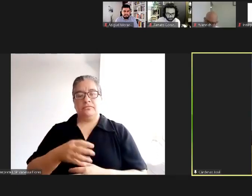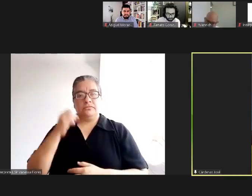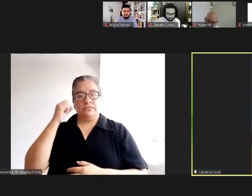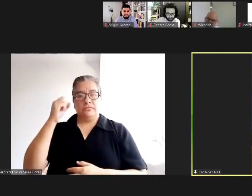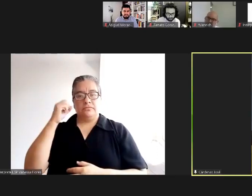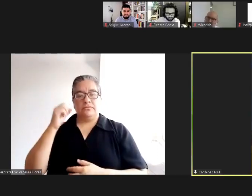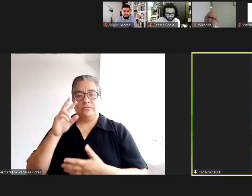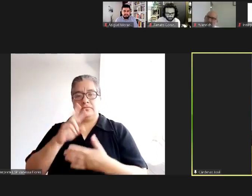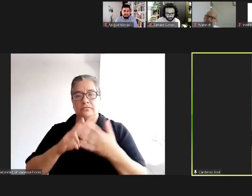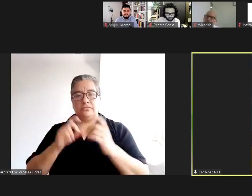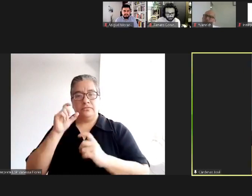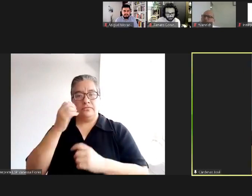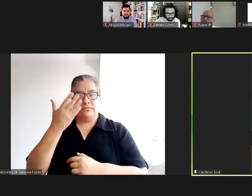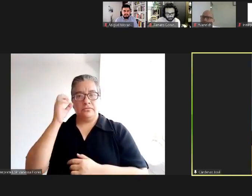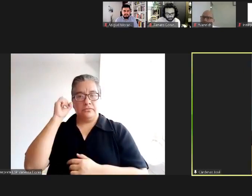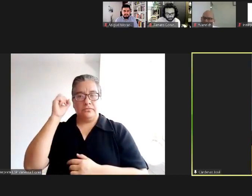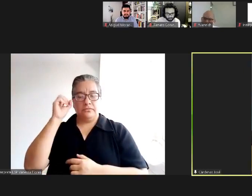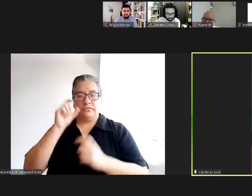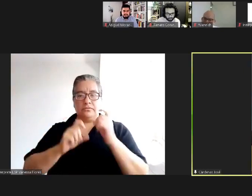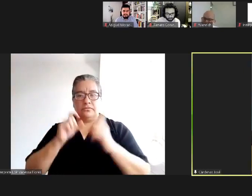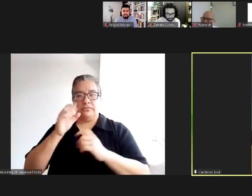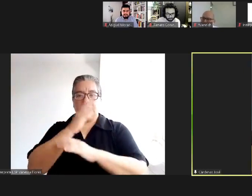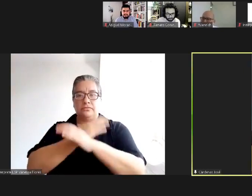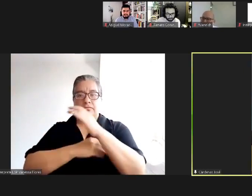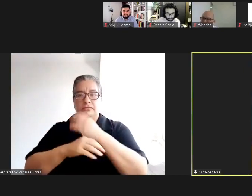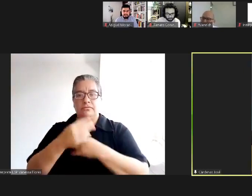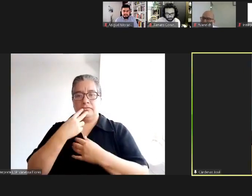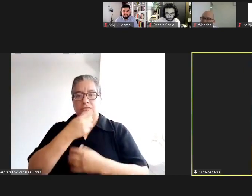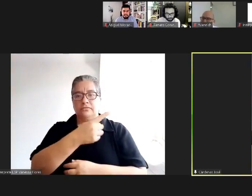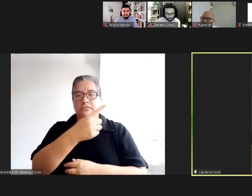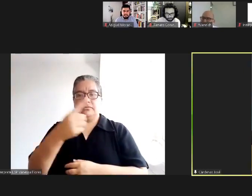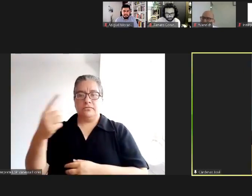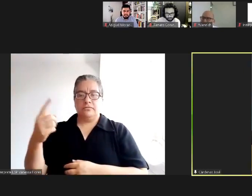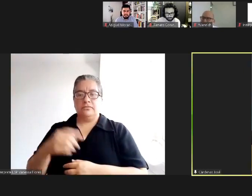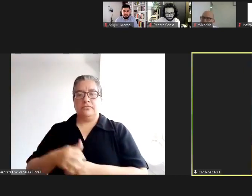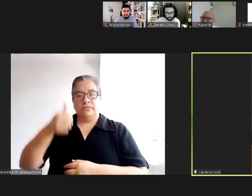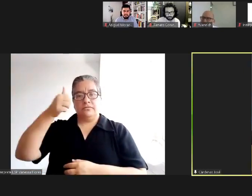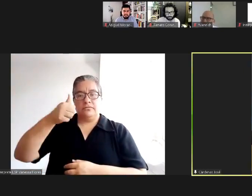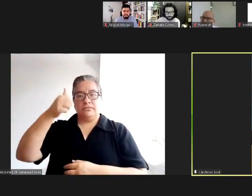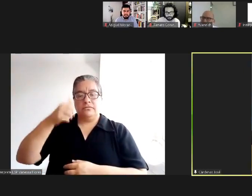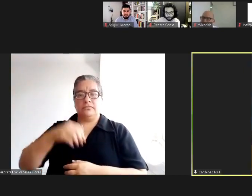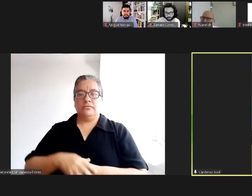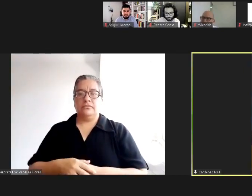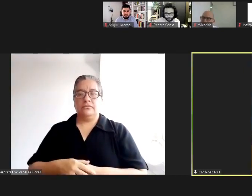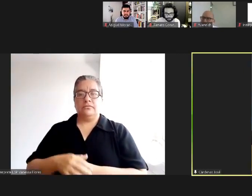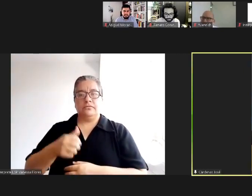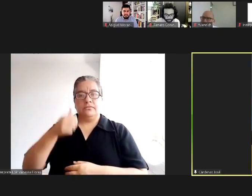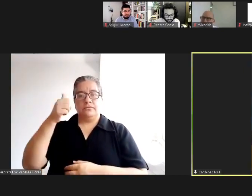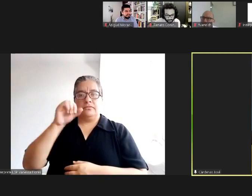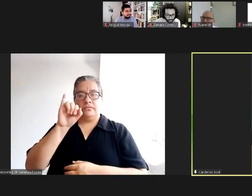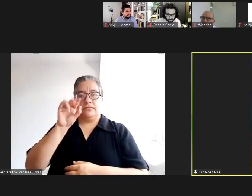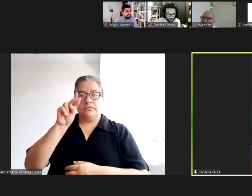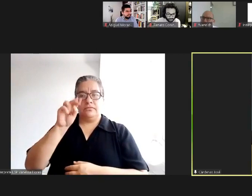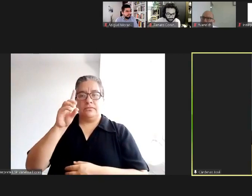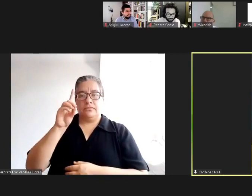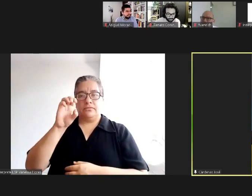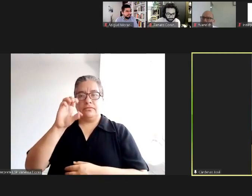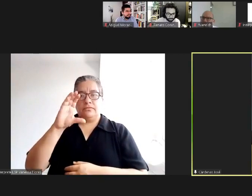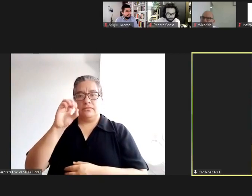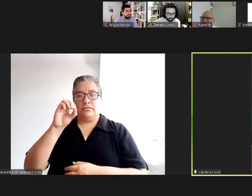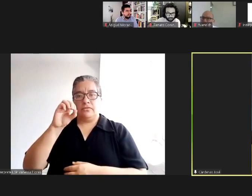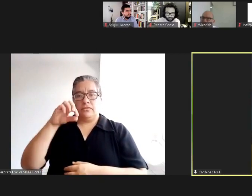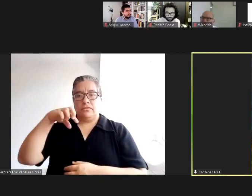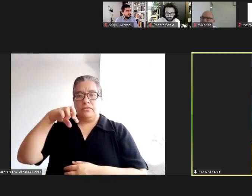con discapacidad. Tenemos en mesa a Fausto Dienrich, el director de Derecho de Autor de Indecopi, a Miguel Mora